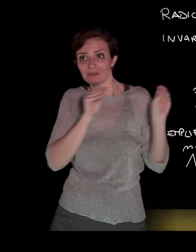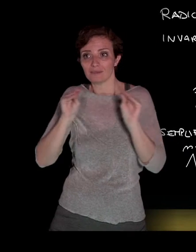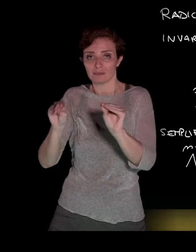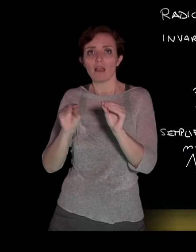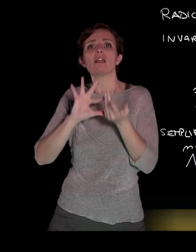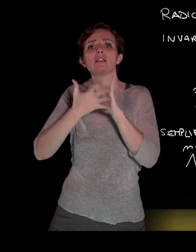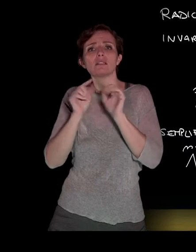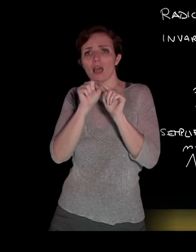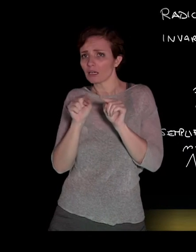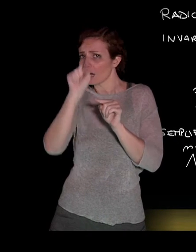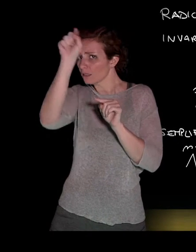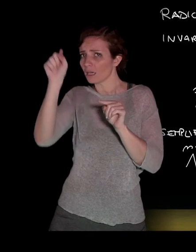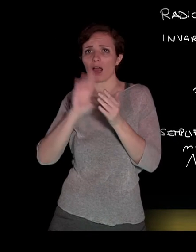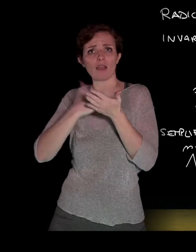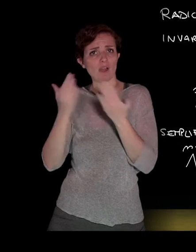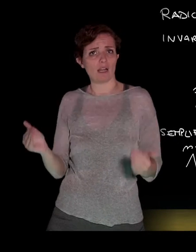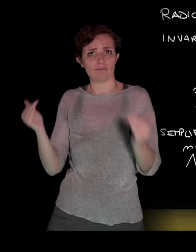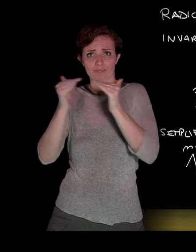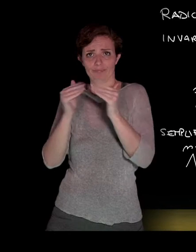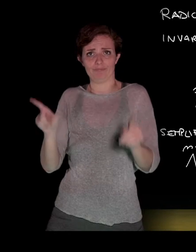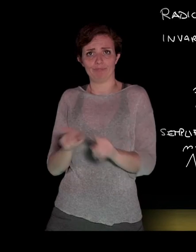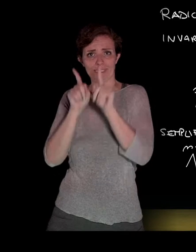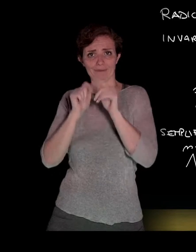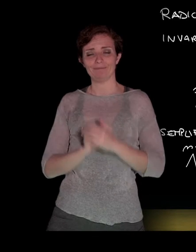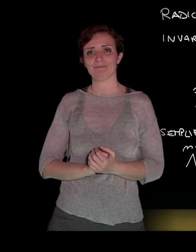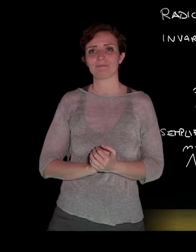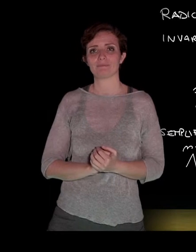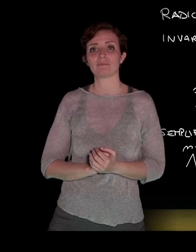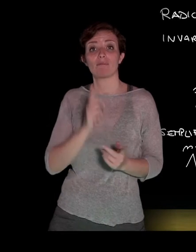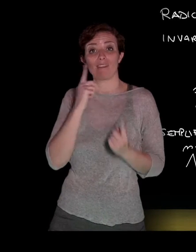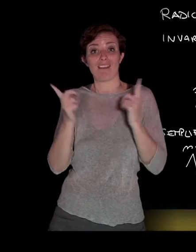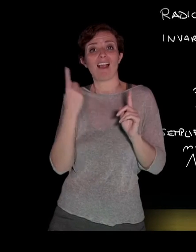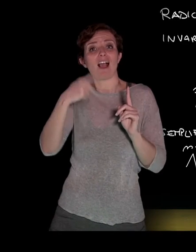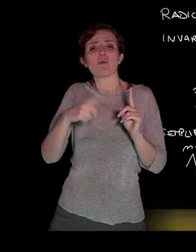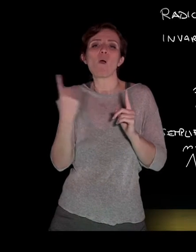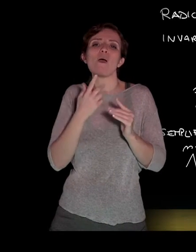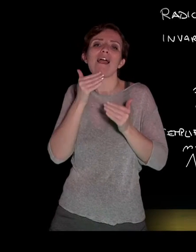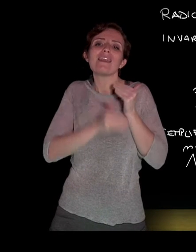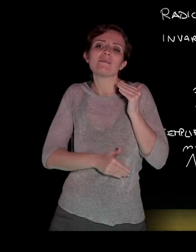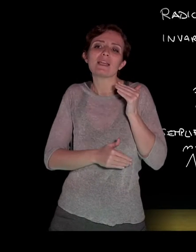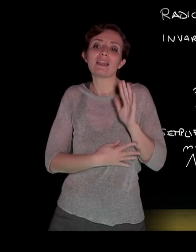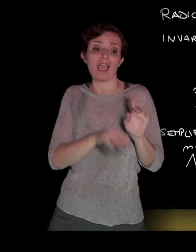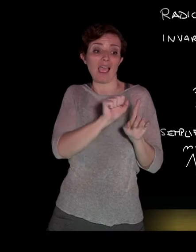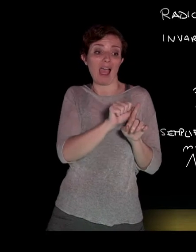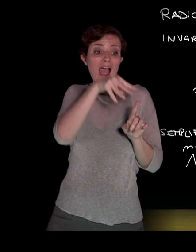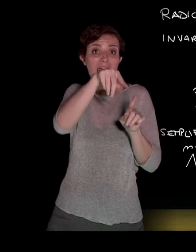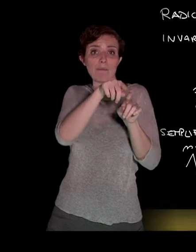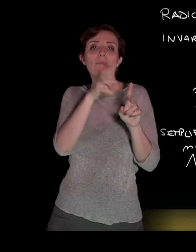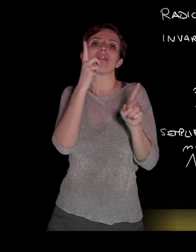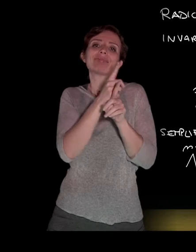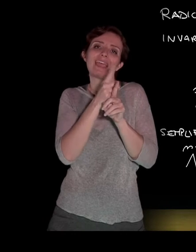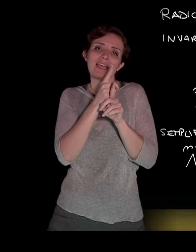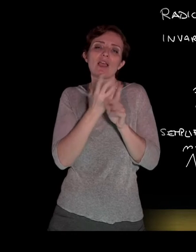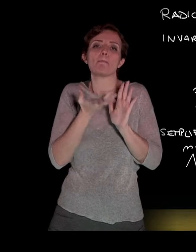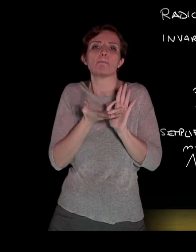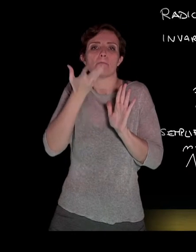è un radicale assolutamente equivalente questo caso la limitazione e che ha la m sia una quantità